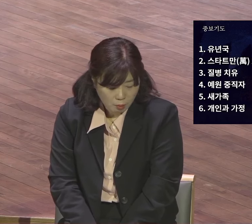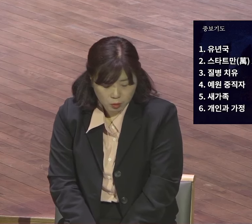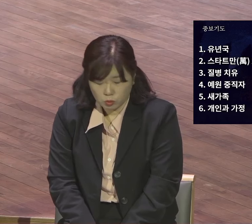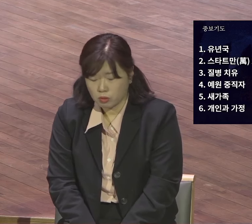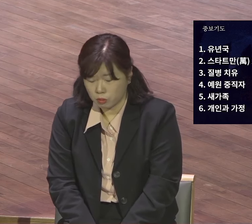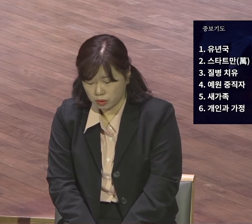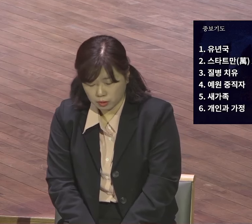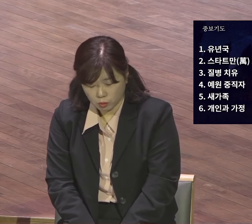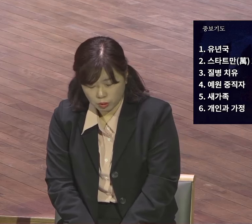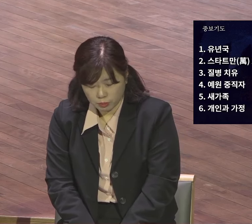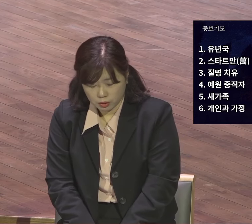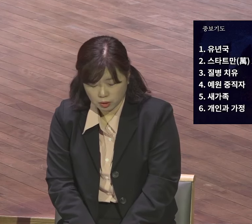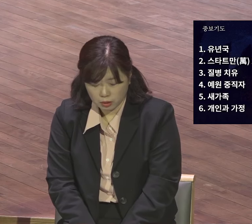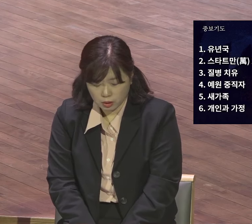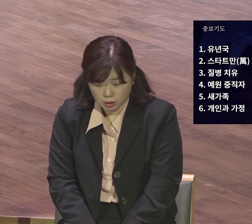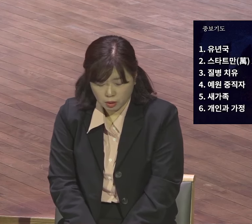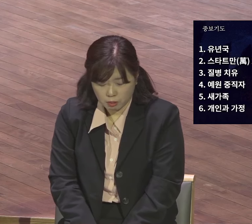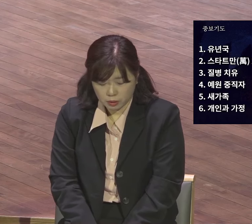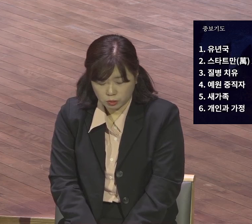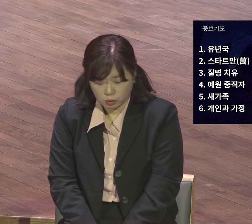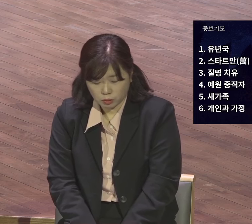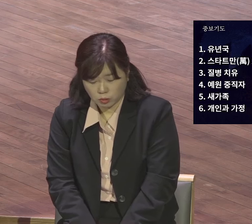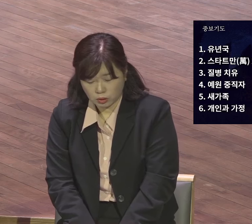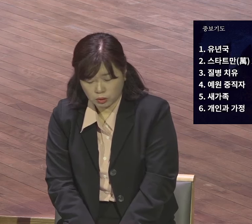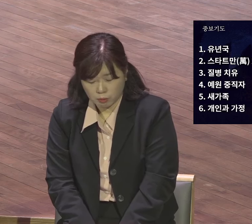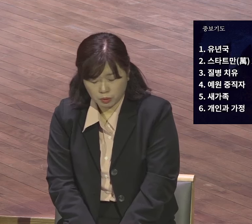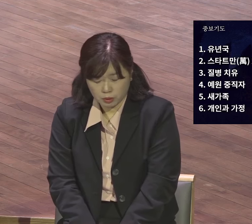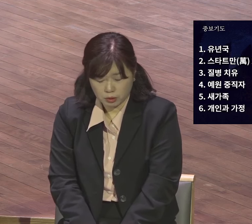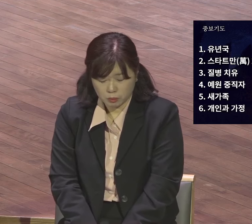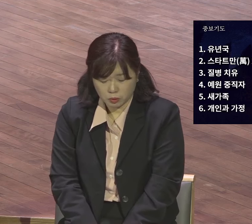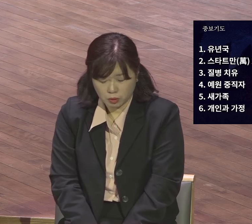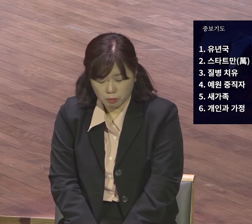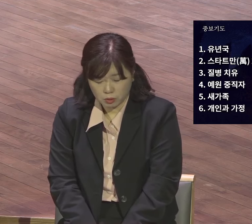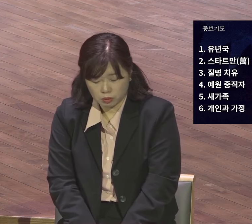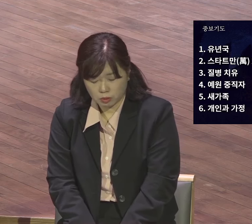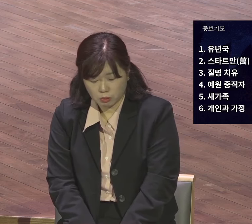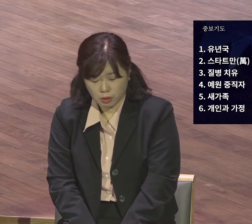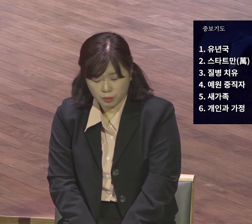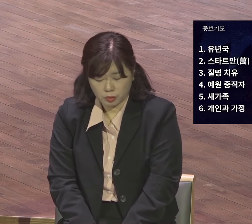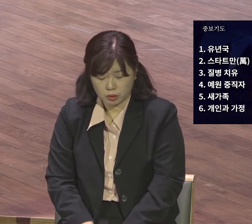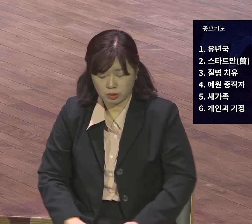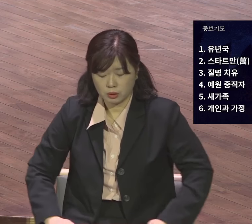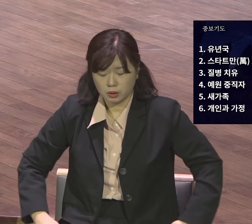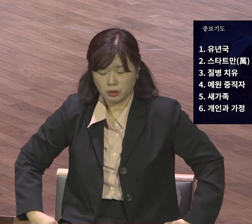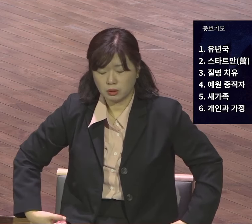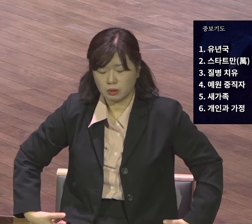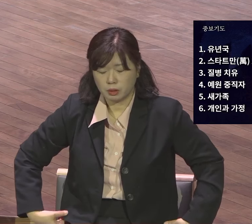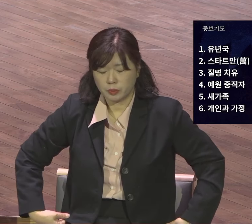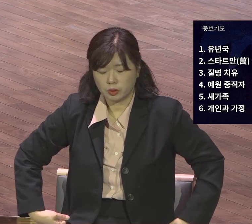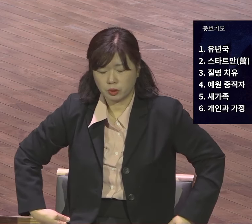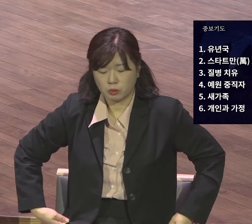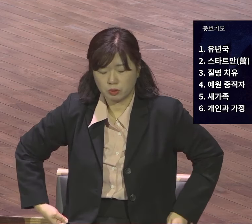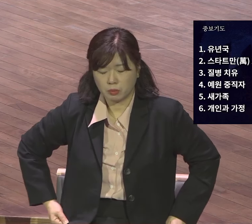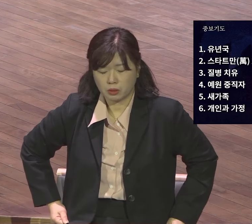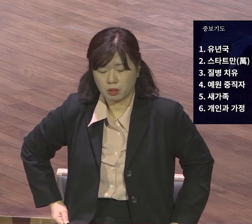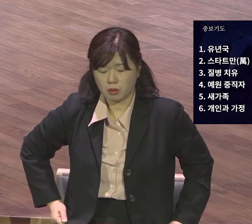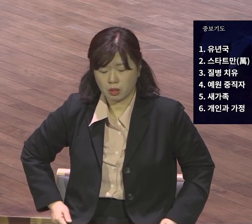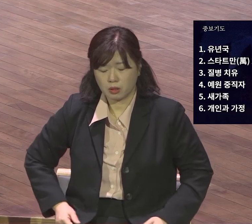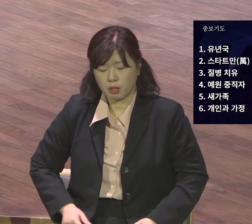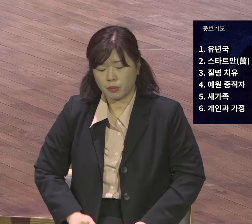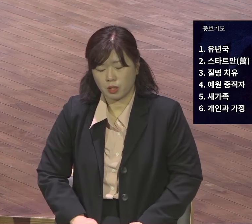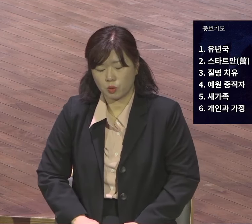앞에 아뢰옵니다. 모든 기도 하나하나가 다 하나님의 정확한 시간표에 따라 있다면 하나님의 사진 역사를